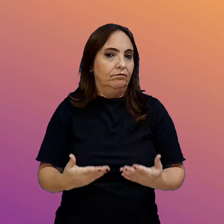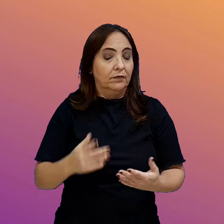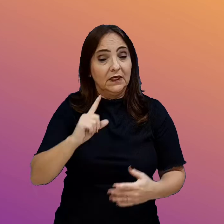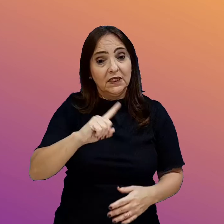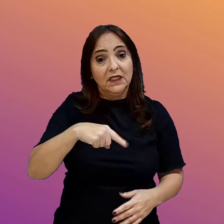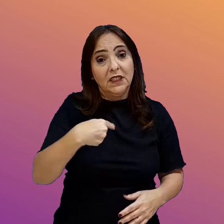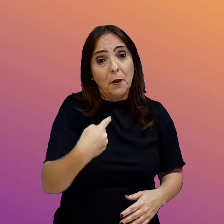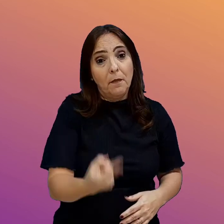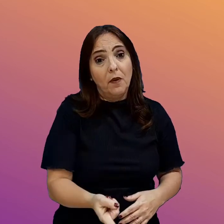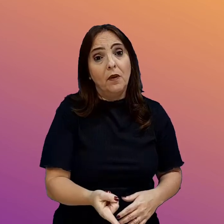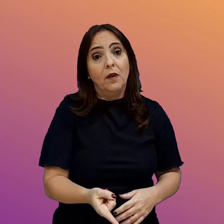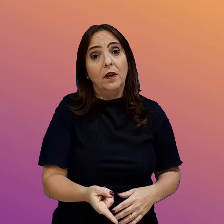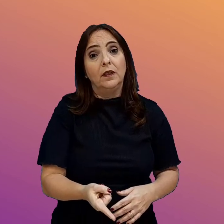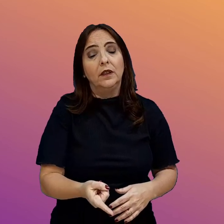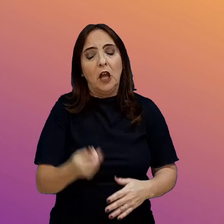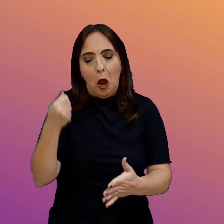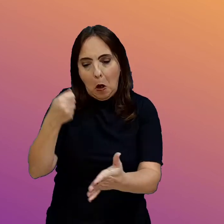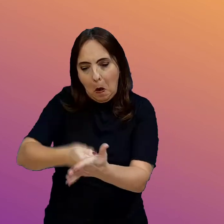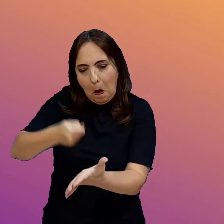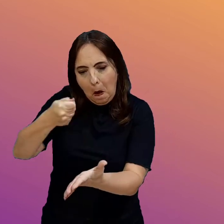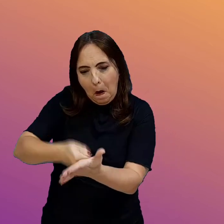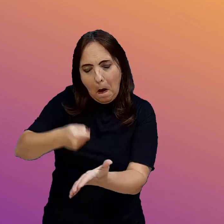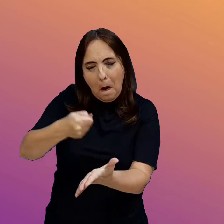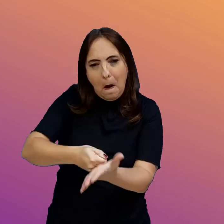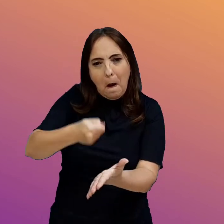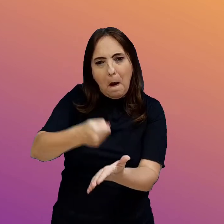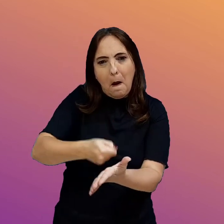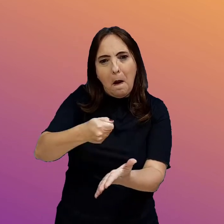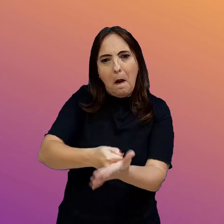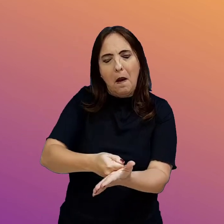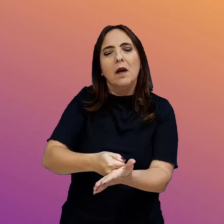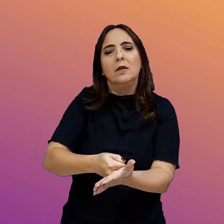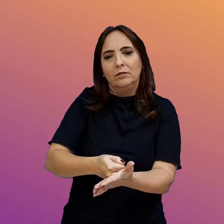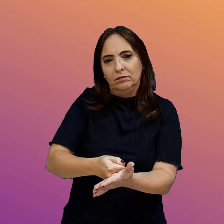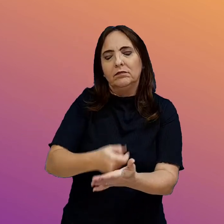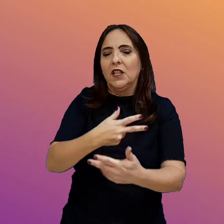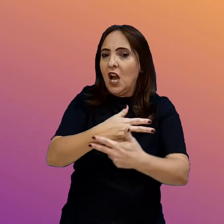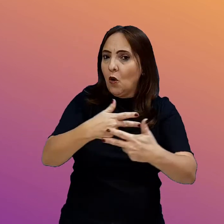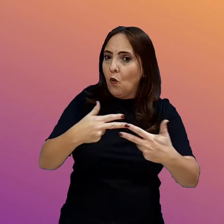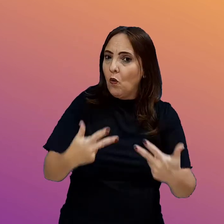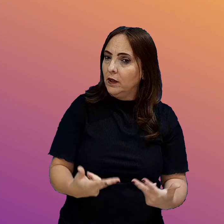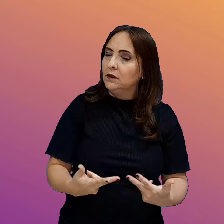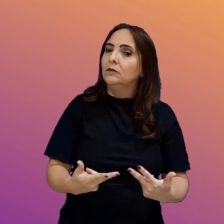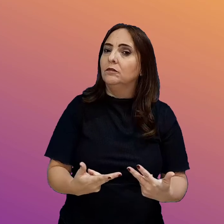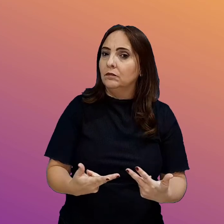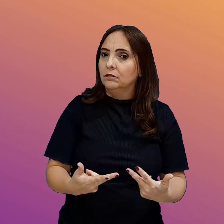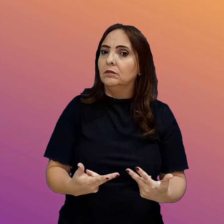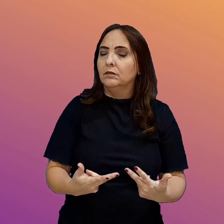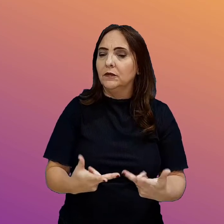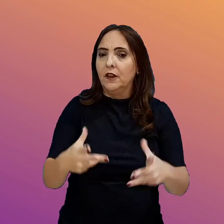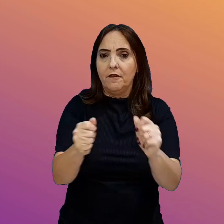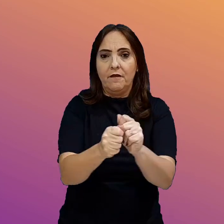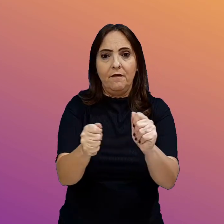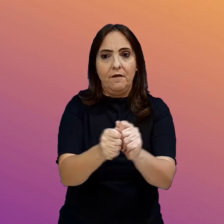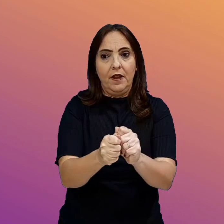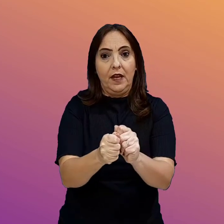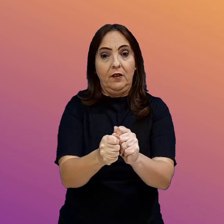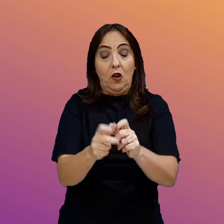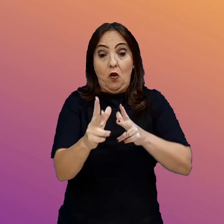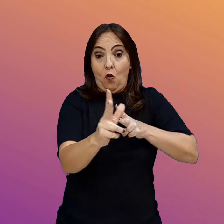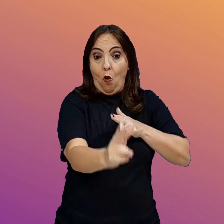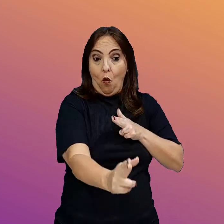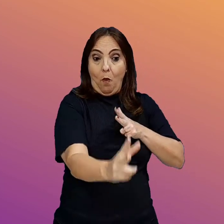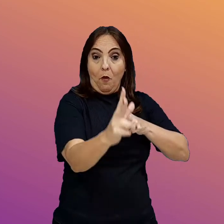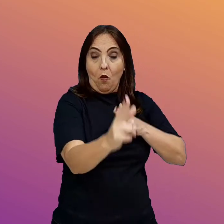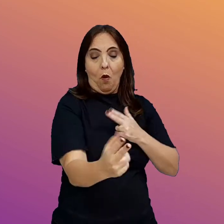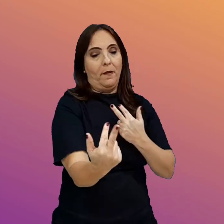E depois a gente cobrar que aquela tarefa seja feita da forma como